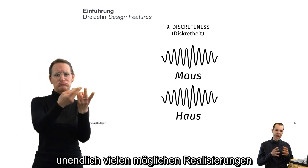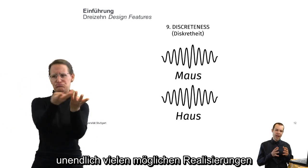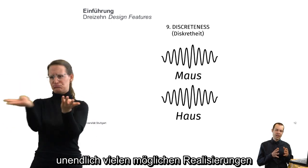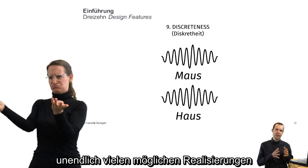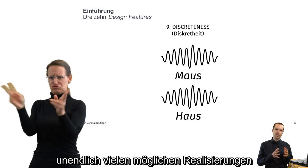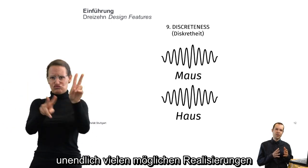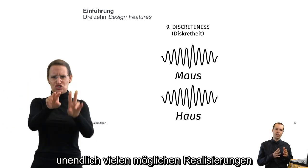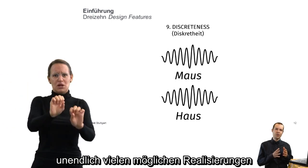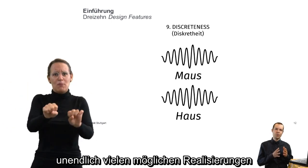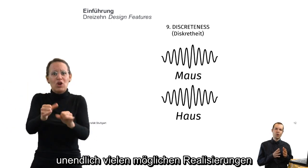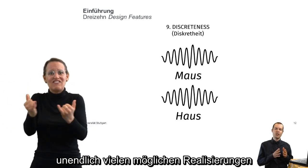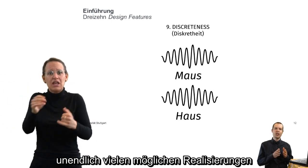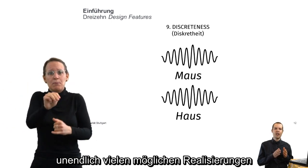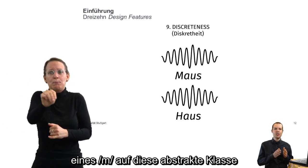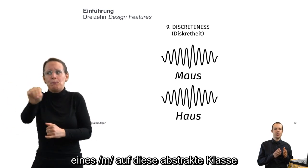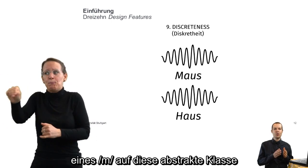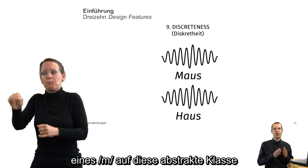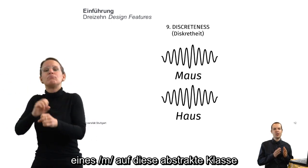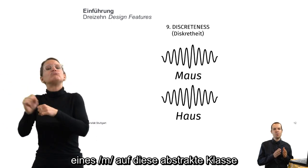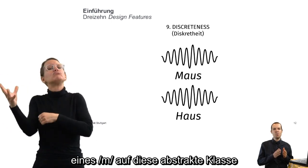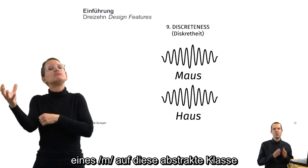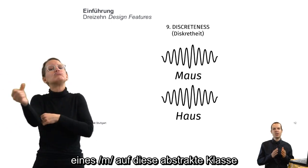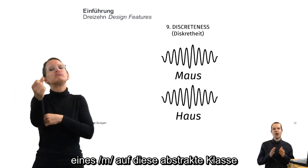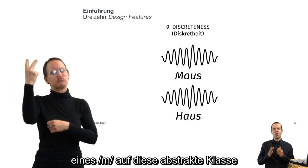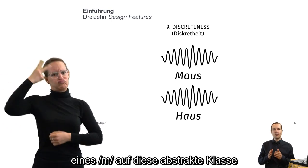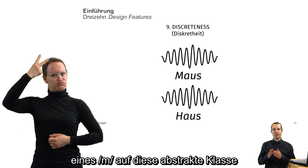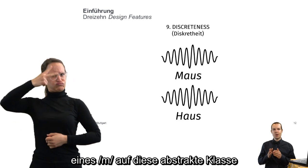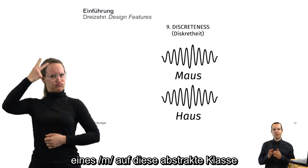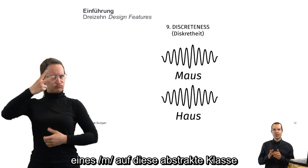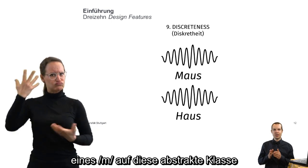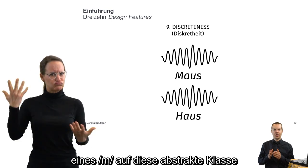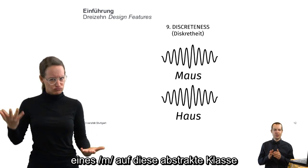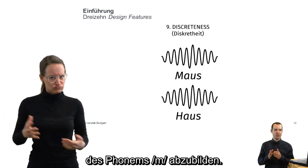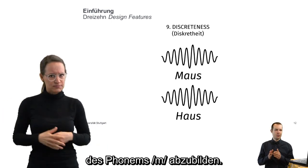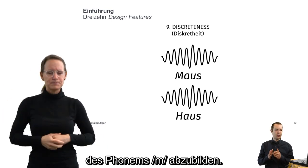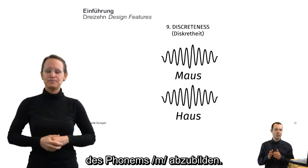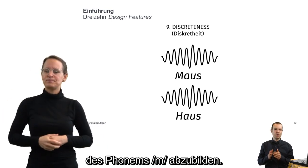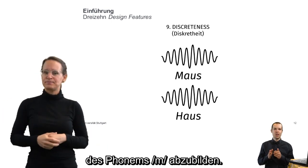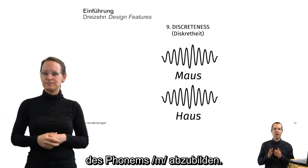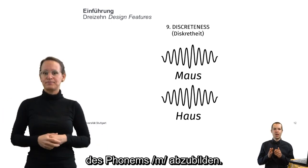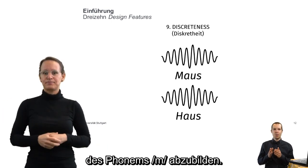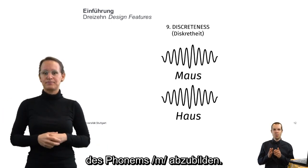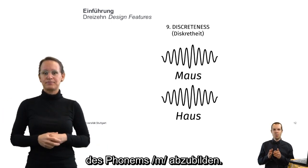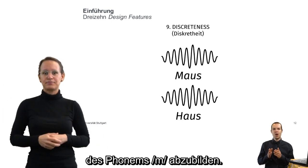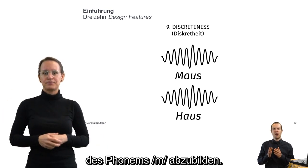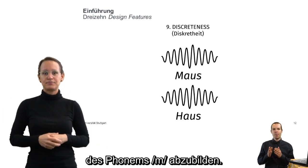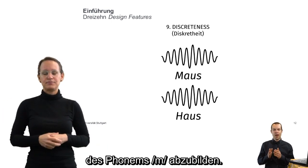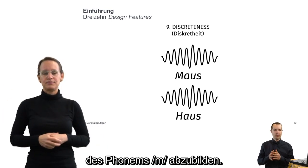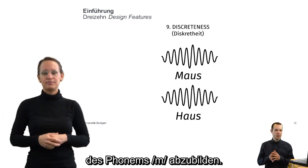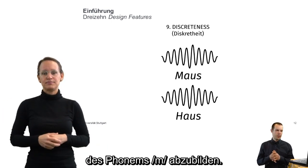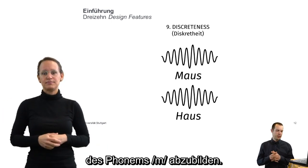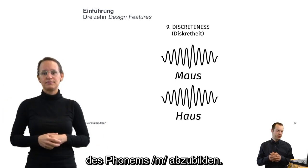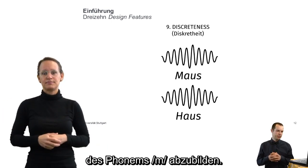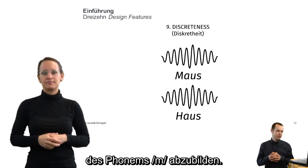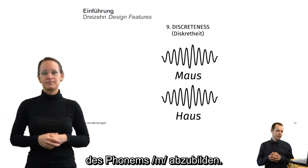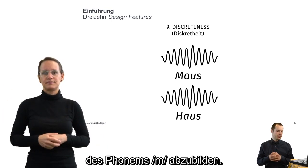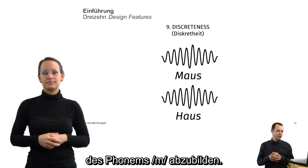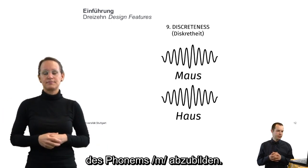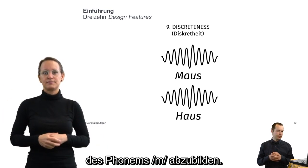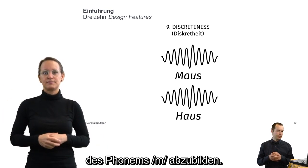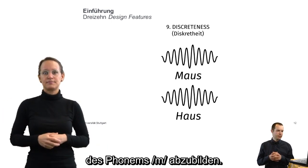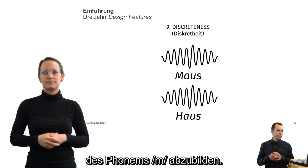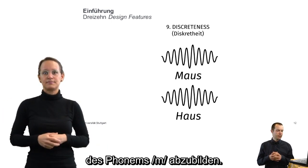unendlich vielen möglichen Realisierungen eines Ms auf diese abstrakte Klasse des Phonems M abzubilden.